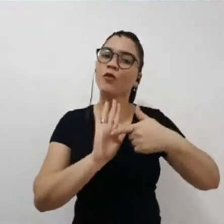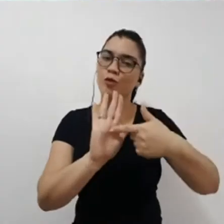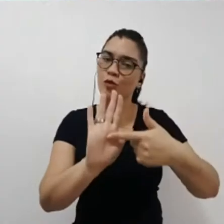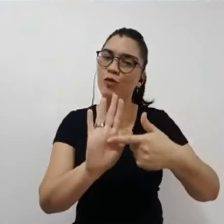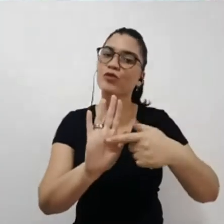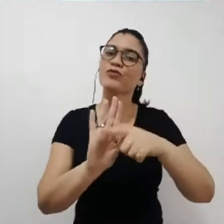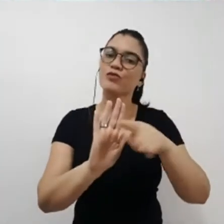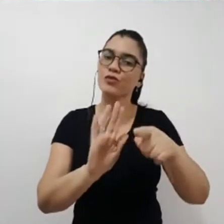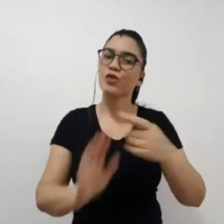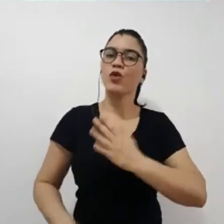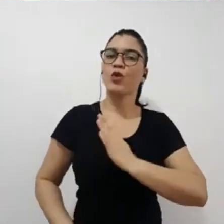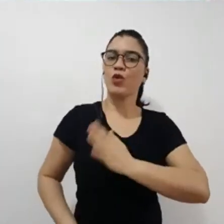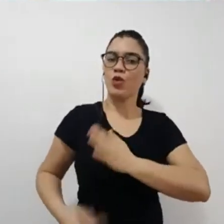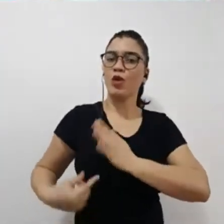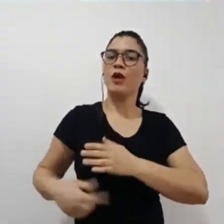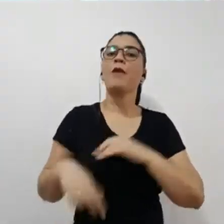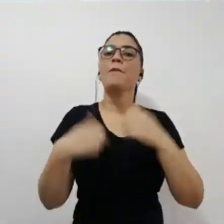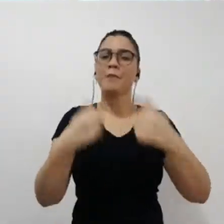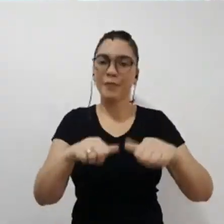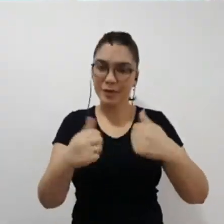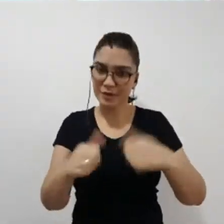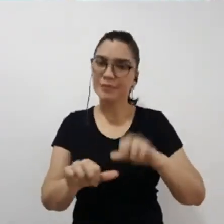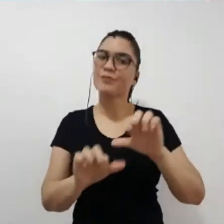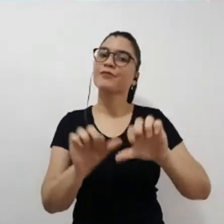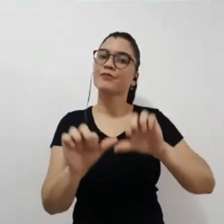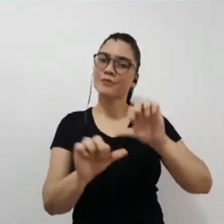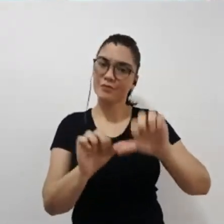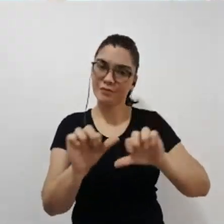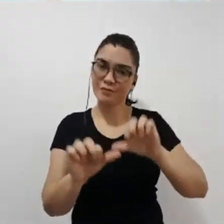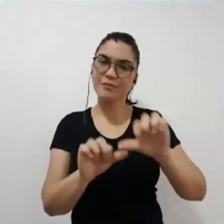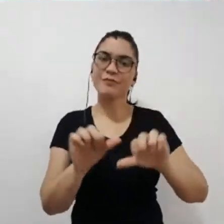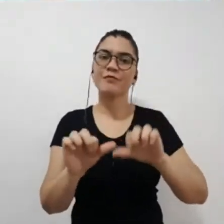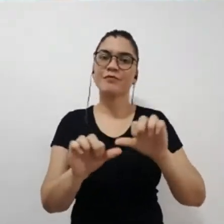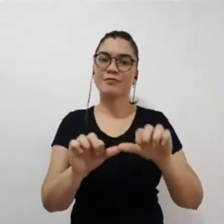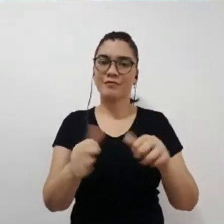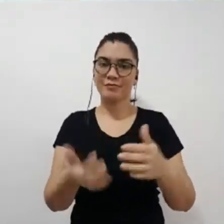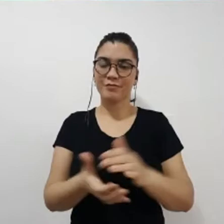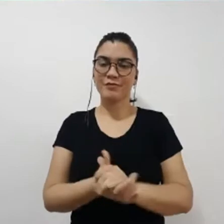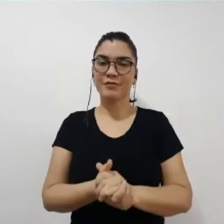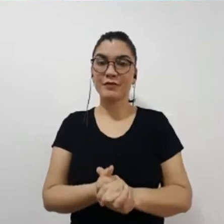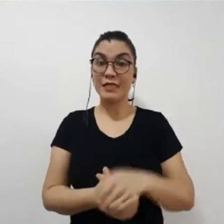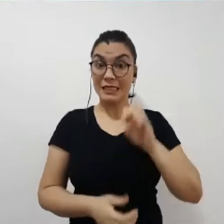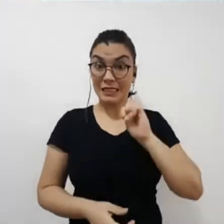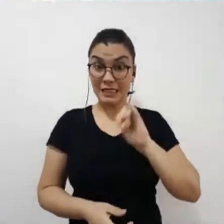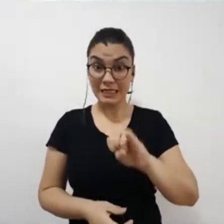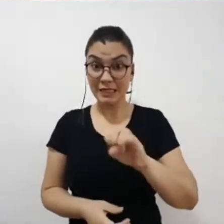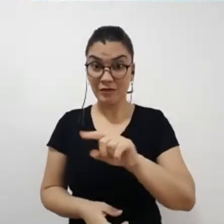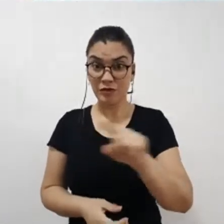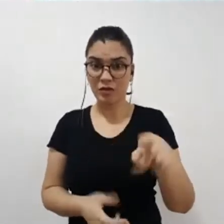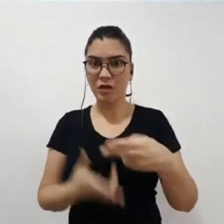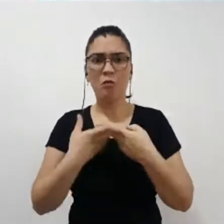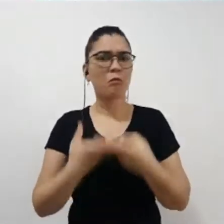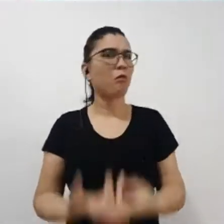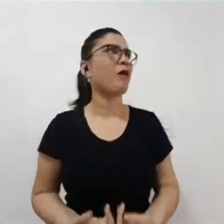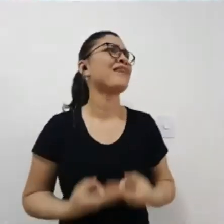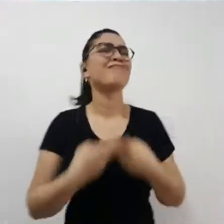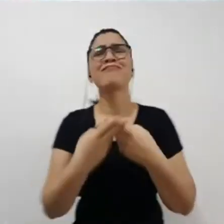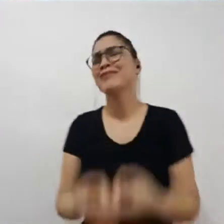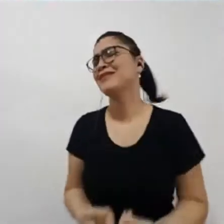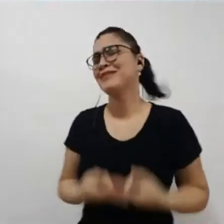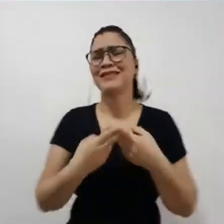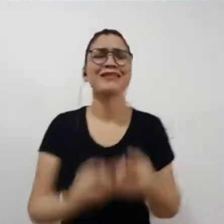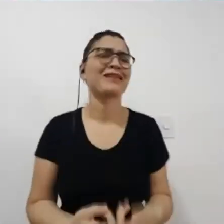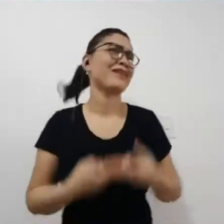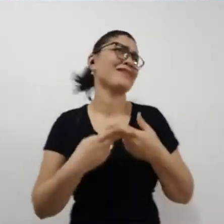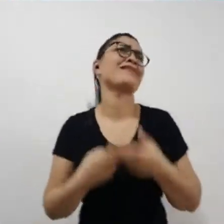uma área que precisa ser trabalhada. Se você está se sentindo impaciente, não aguenta mais e quer sair logo disso,